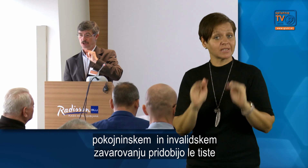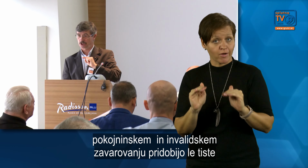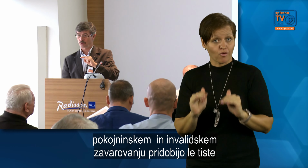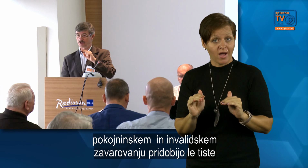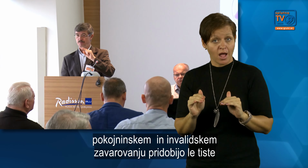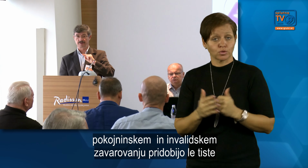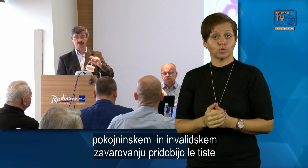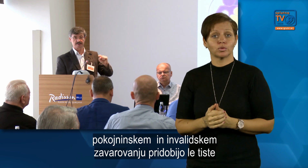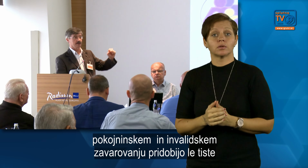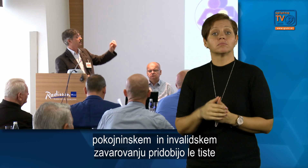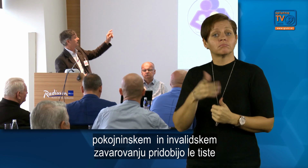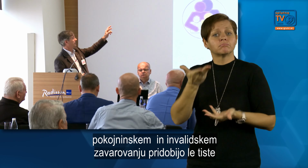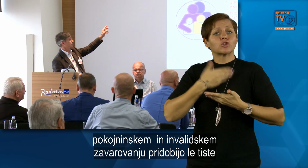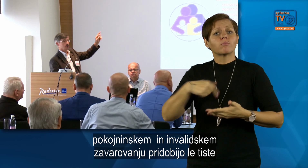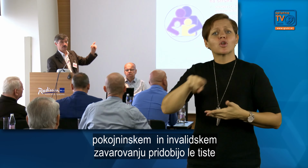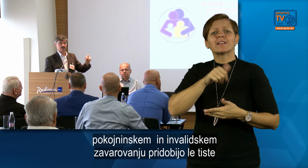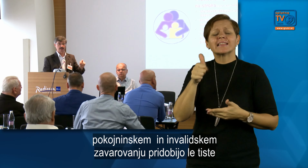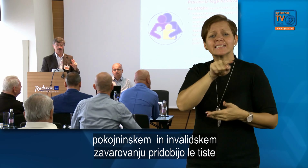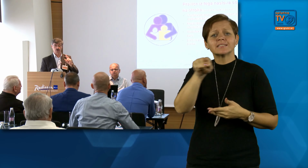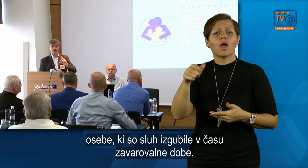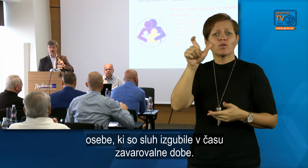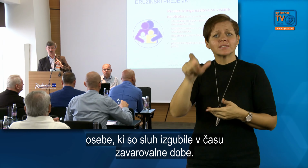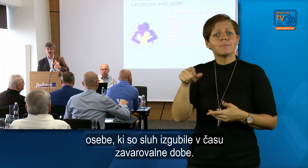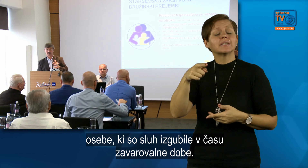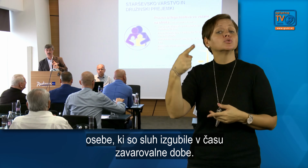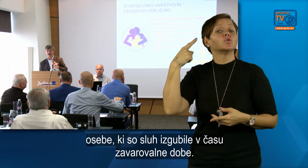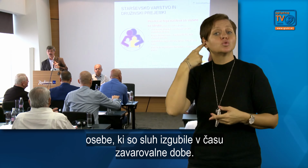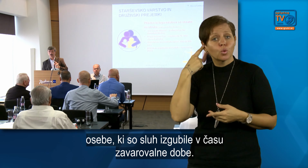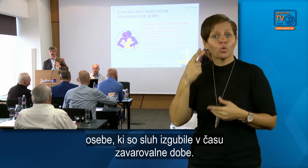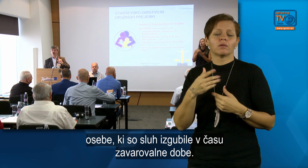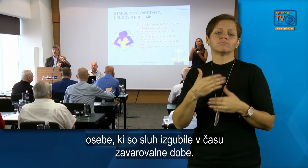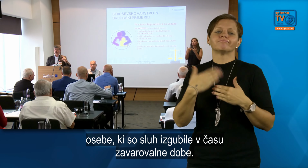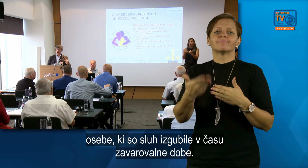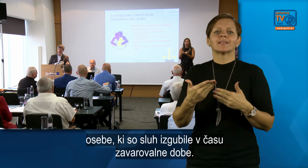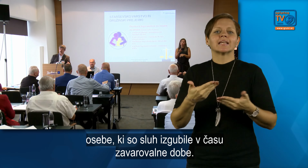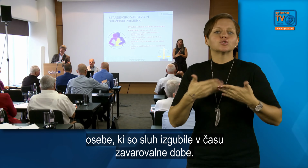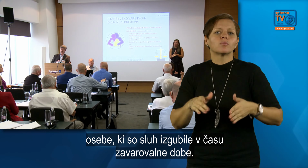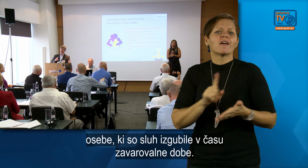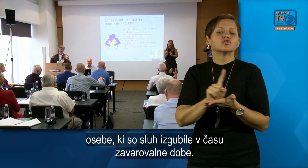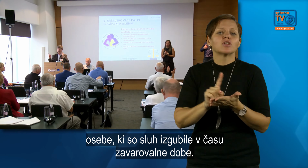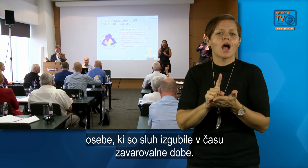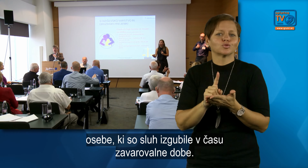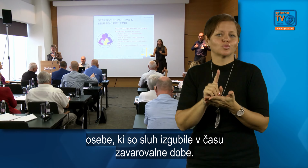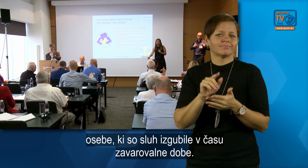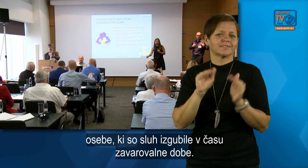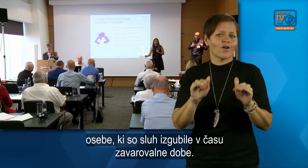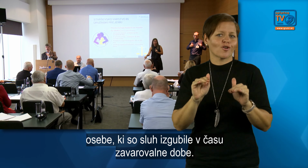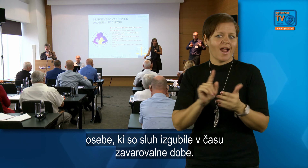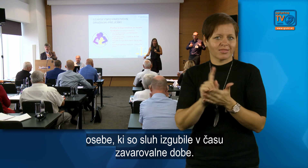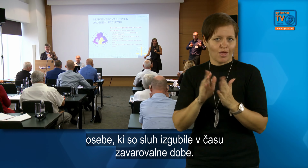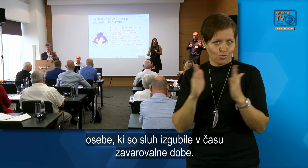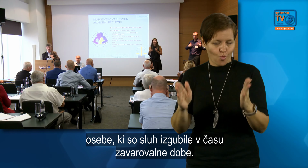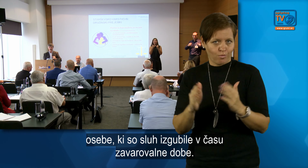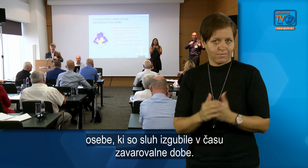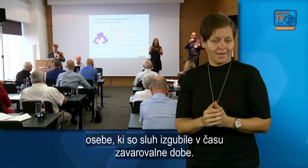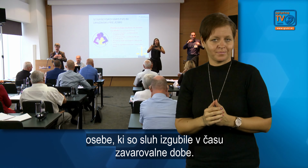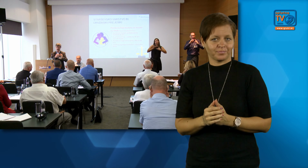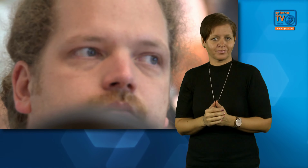invalidskem zavarovanju pridobijo le tiste osebe, ki so sluh izgubile v času zavarovalne dobe.